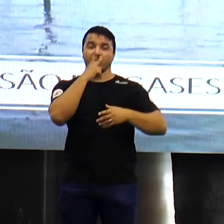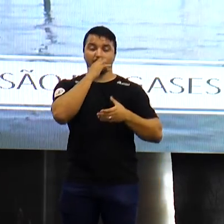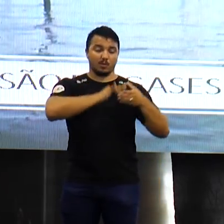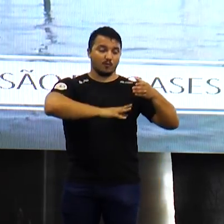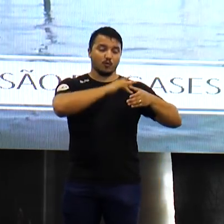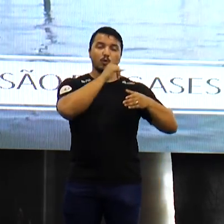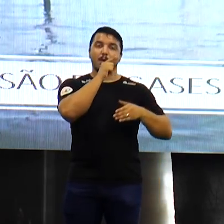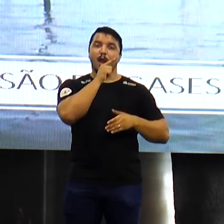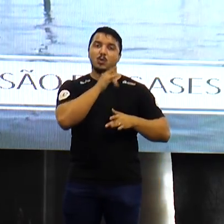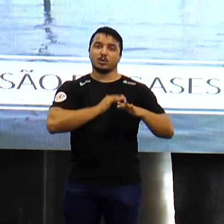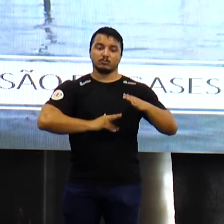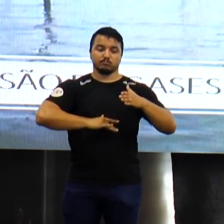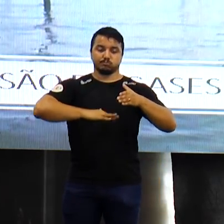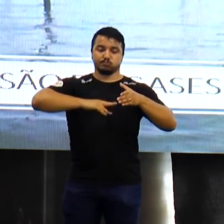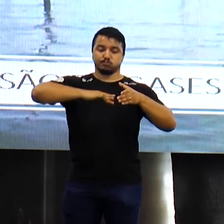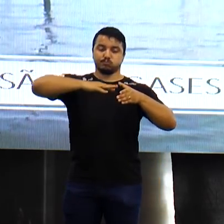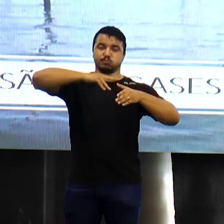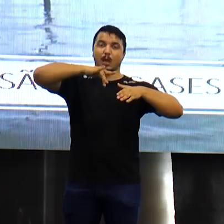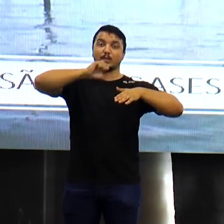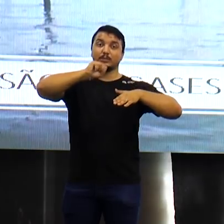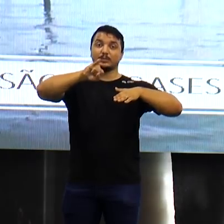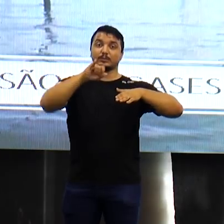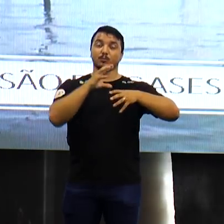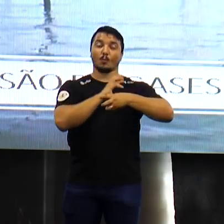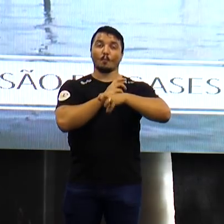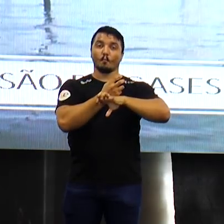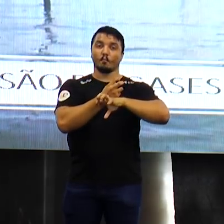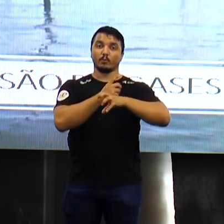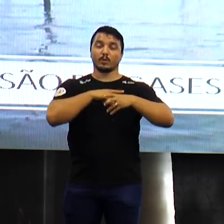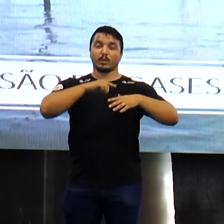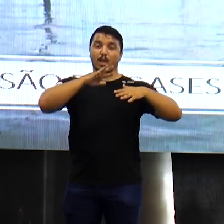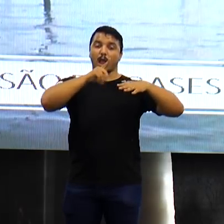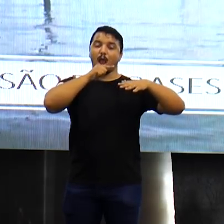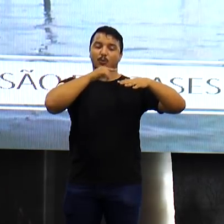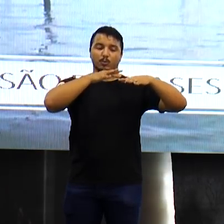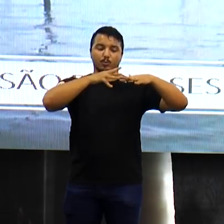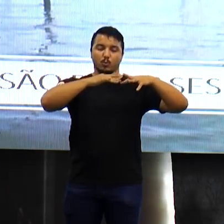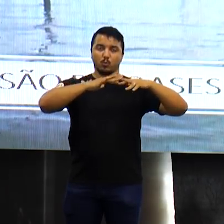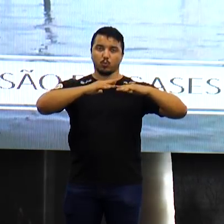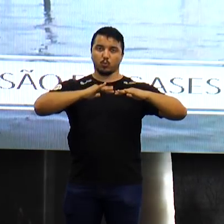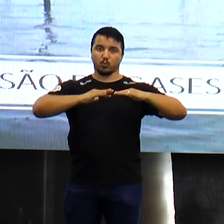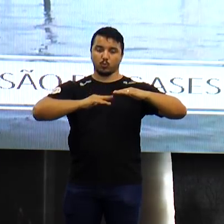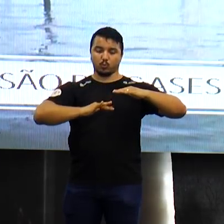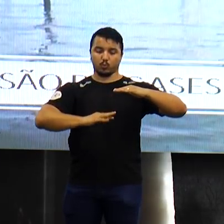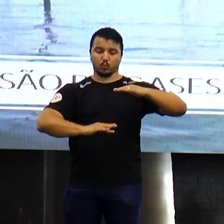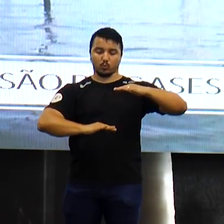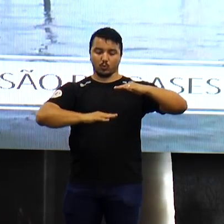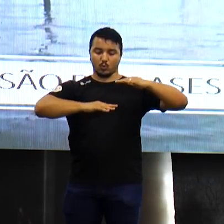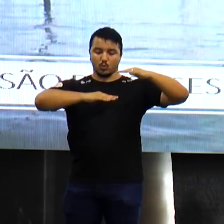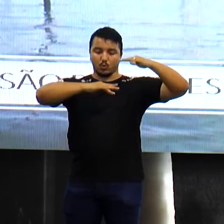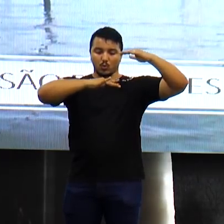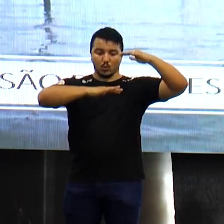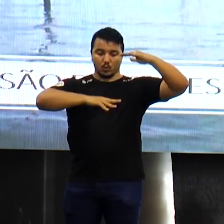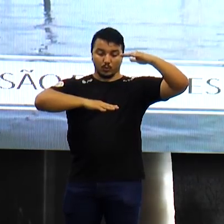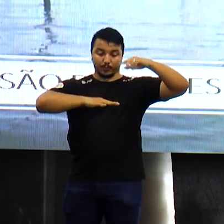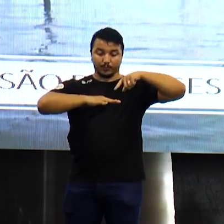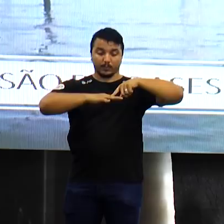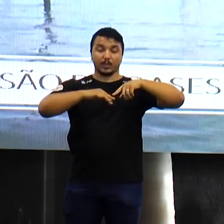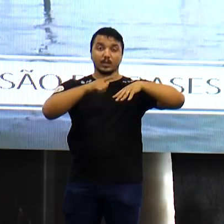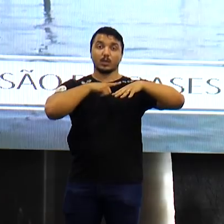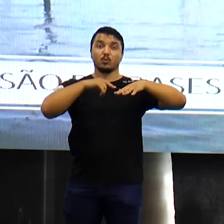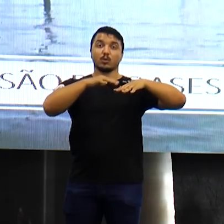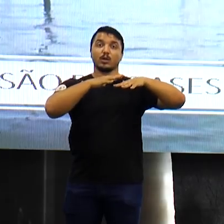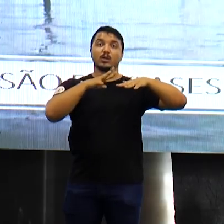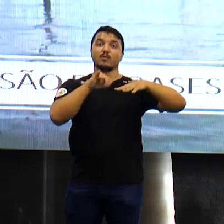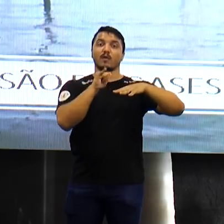aqui, ó. Beleza. Aí vem um período de seca. O volume de água diminui e essas áreas agora